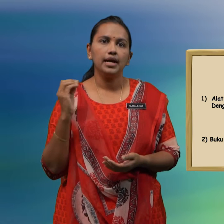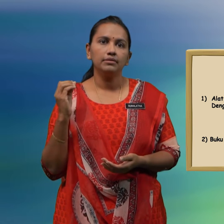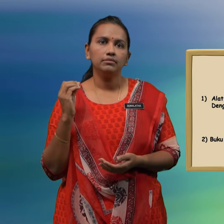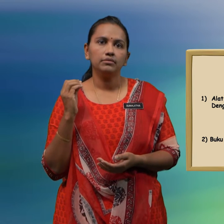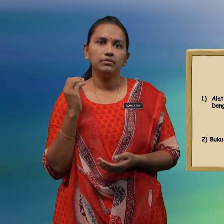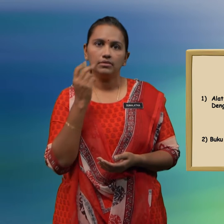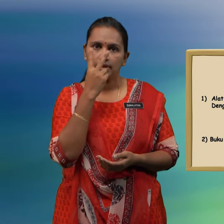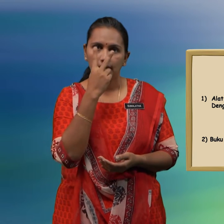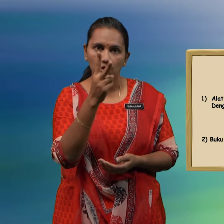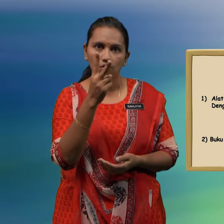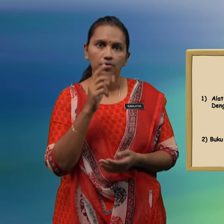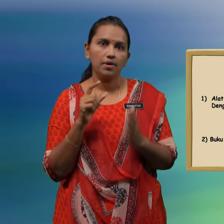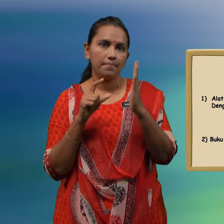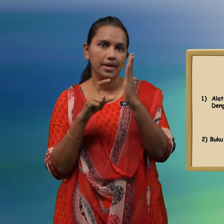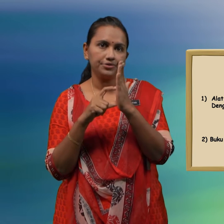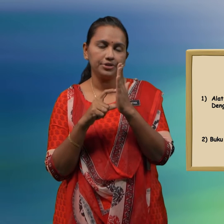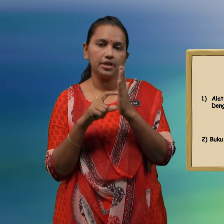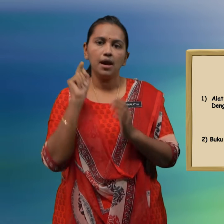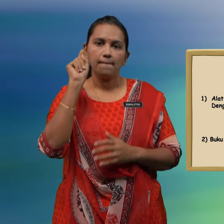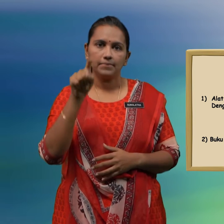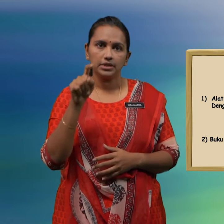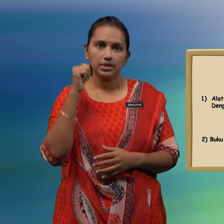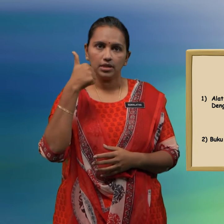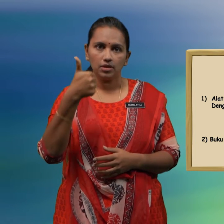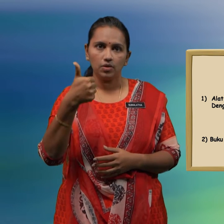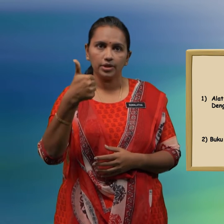dan tengok bateri mesti okey.